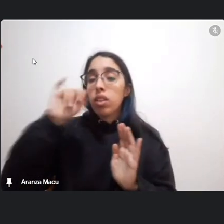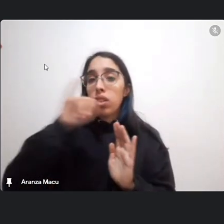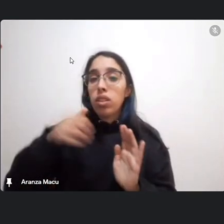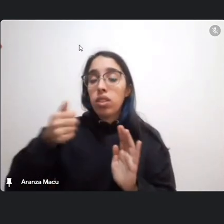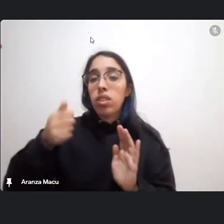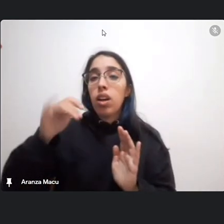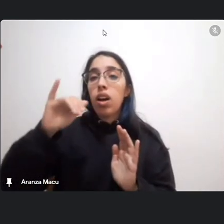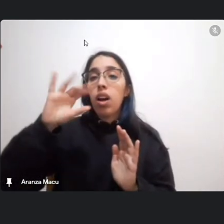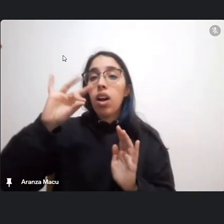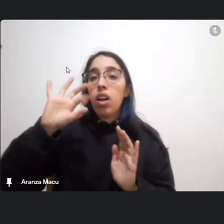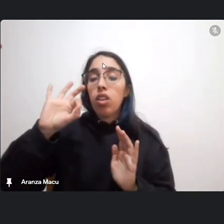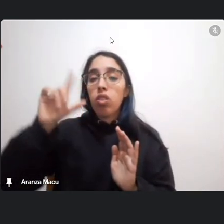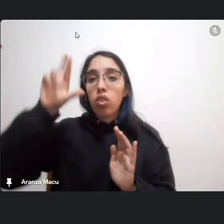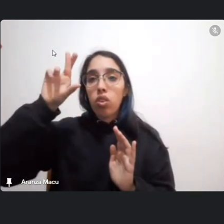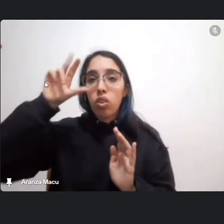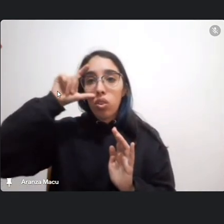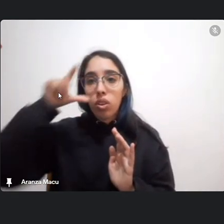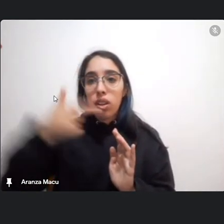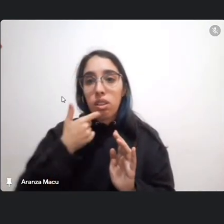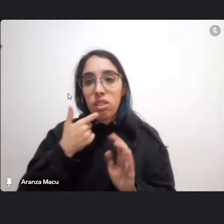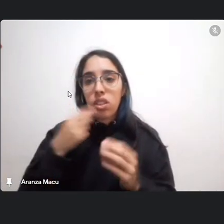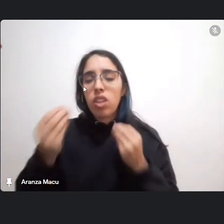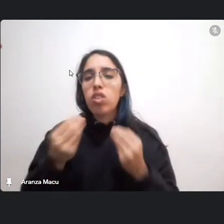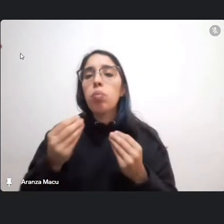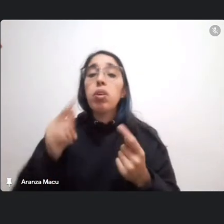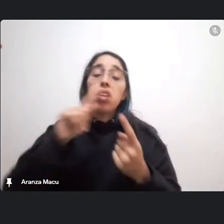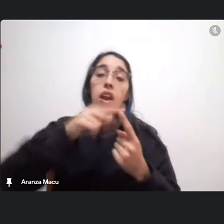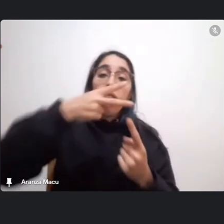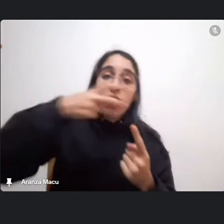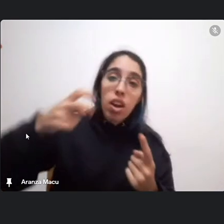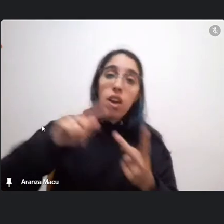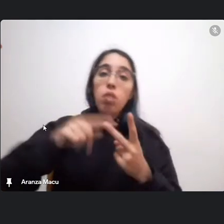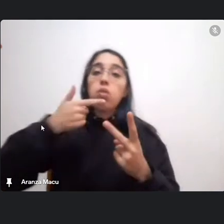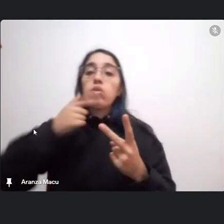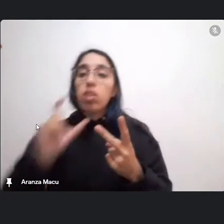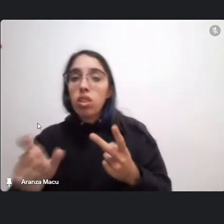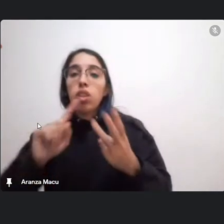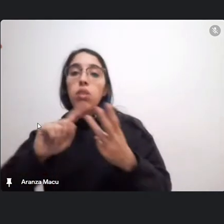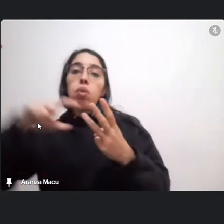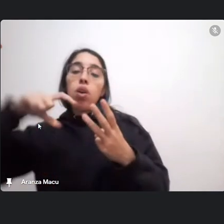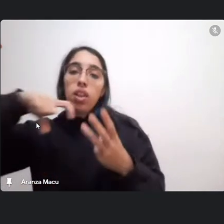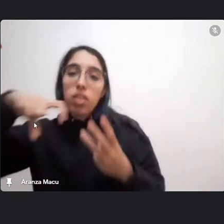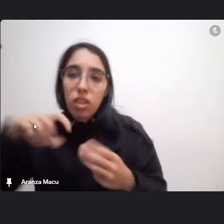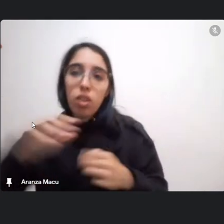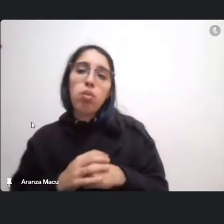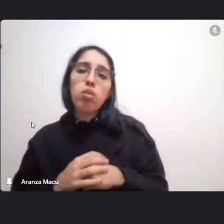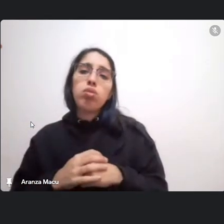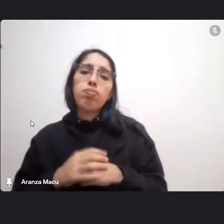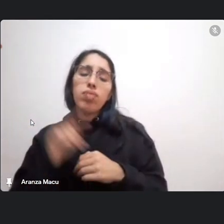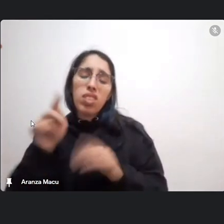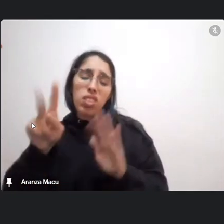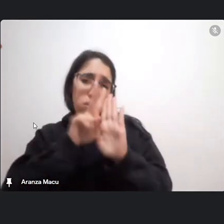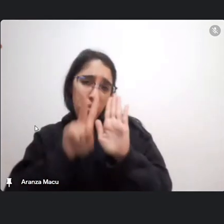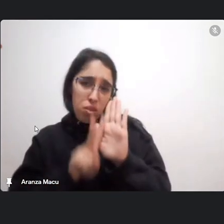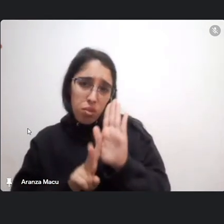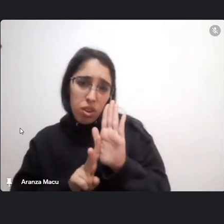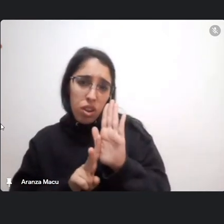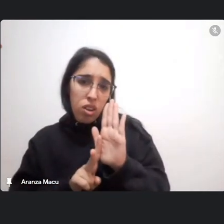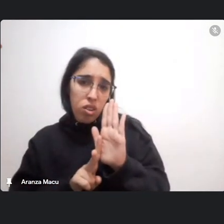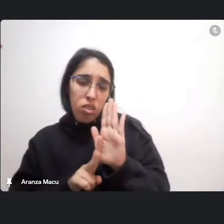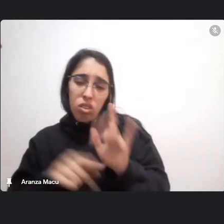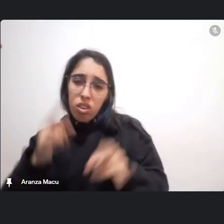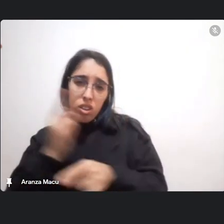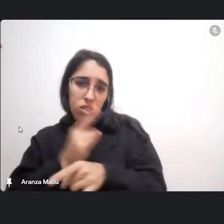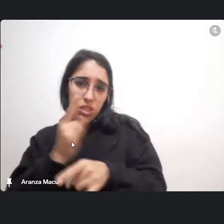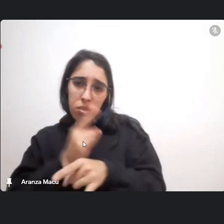adjetivos, pueden ser adverbios, pueden ser sustantivos. Es vocabulario muy frecuente en el tipo de textos que